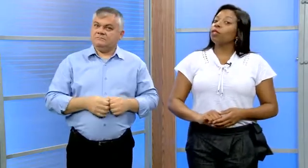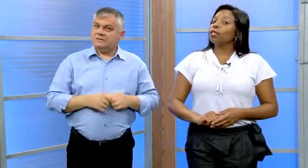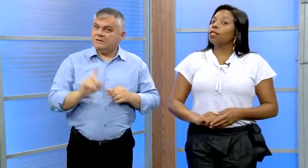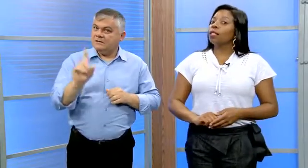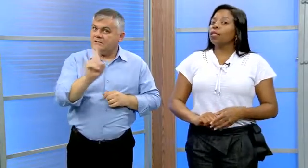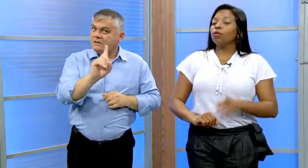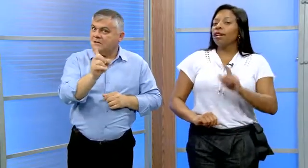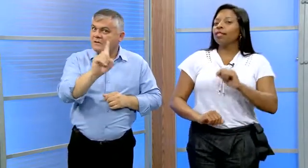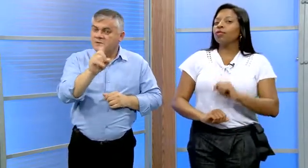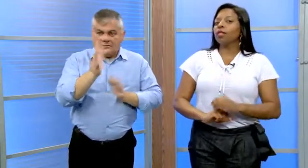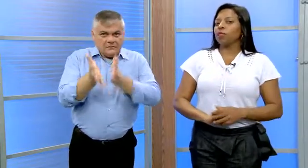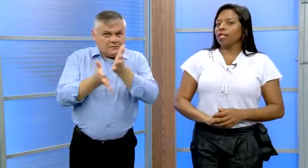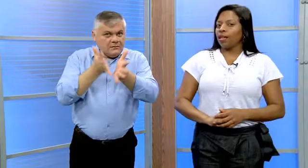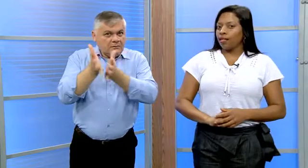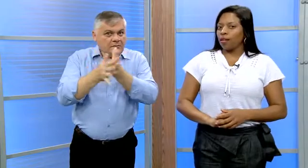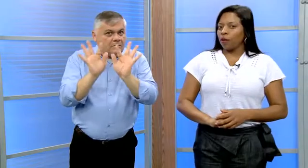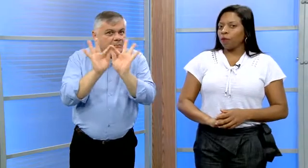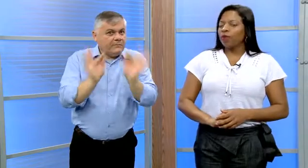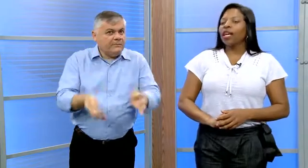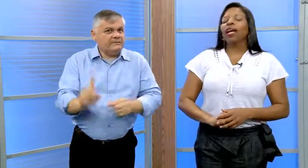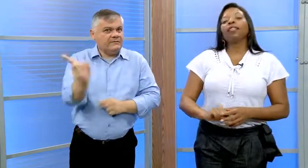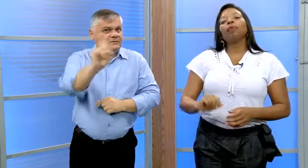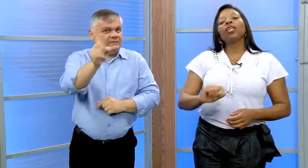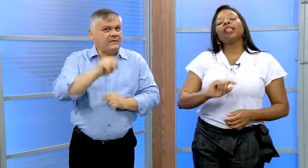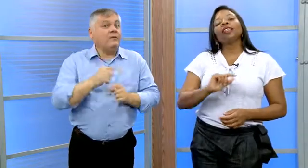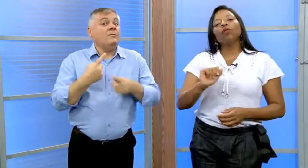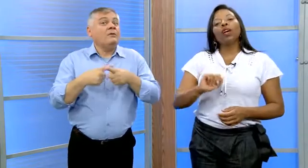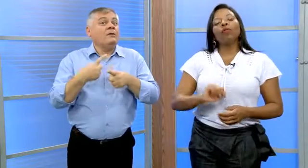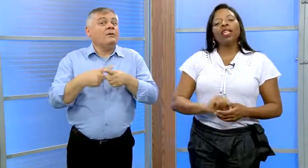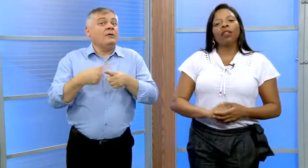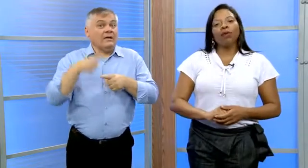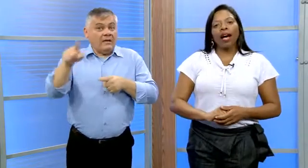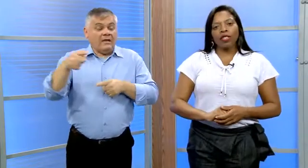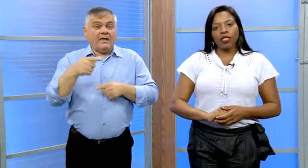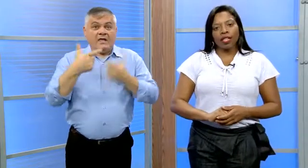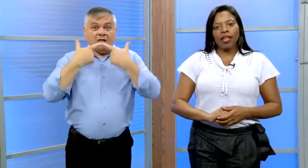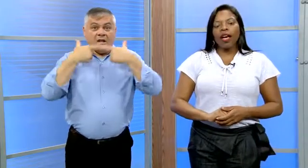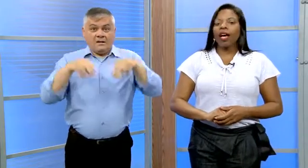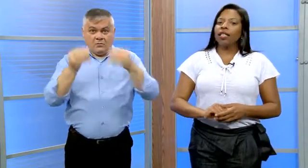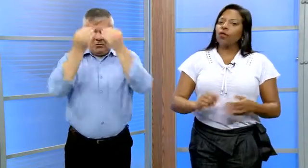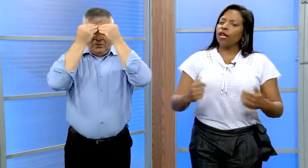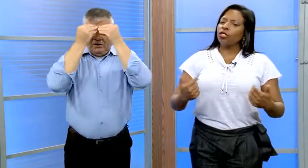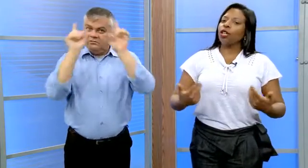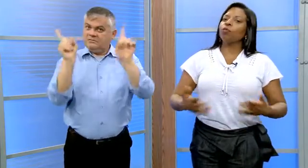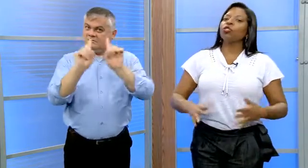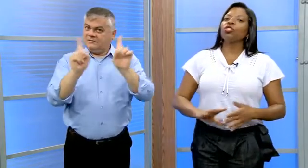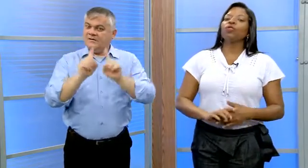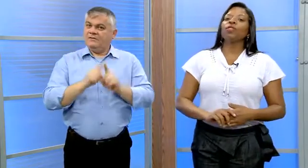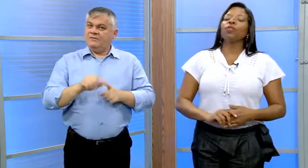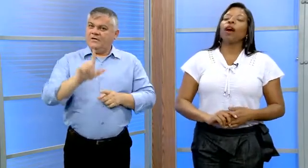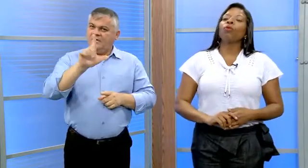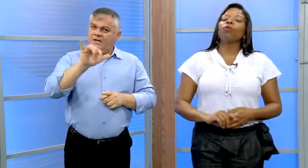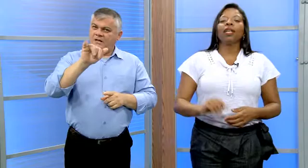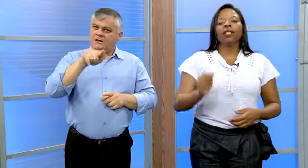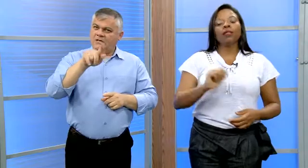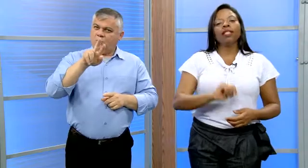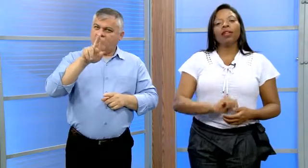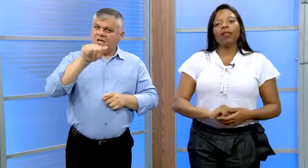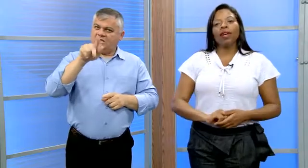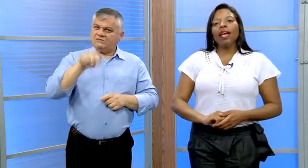língua de sinais não é tão simples assim, até porque ela não é uma linguagem. A linguagem é muito individual, uma língua não.